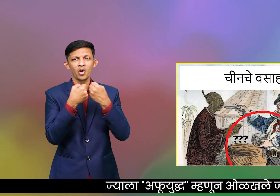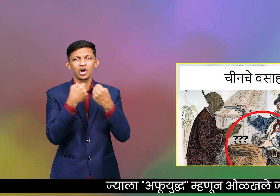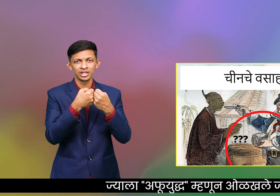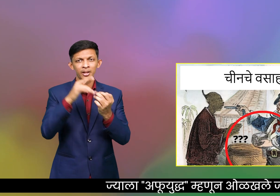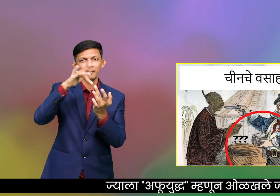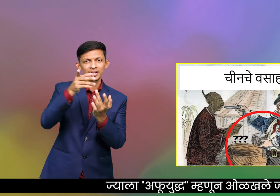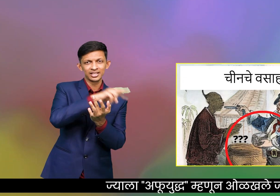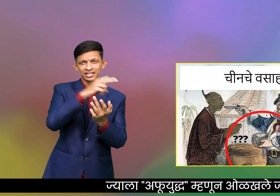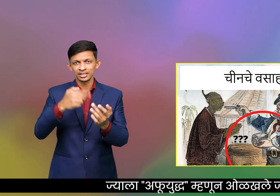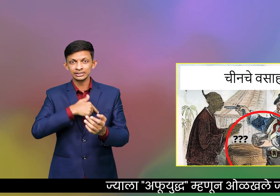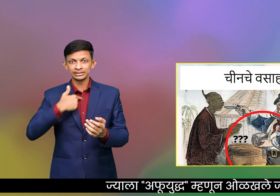जाते.